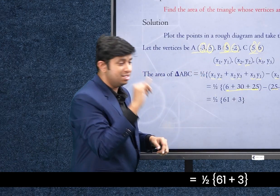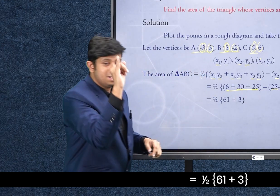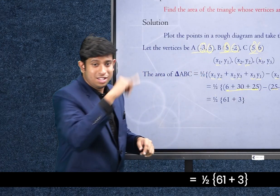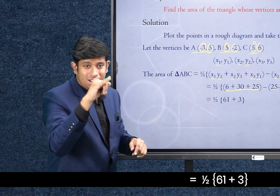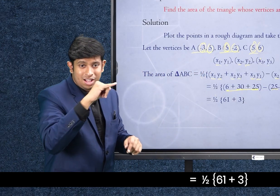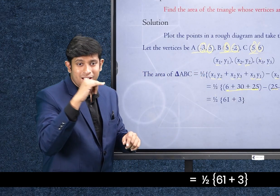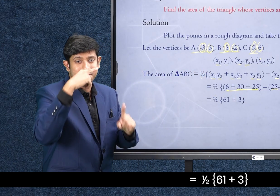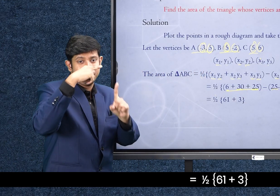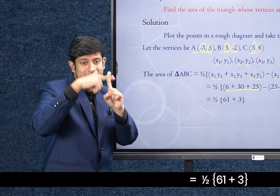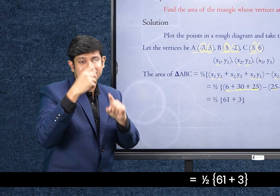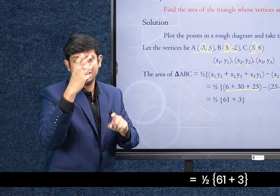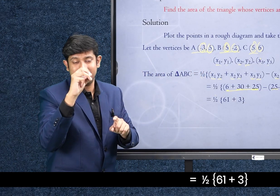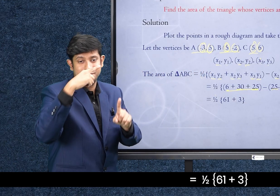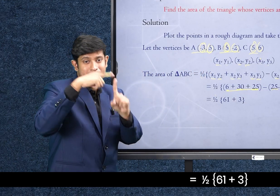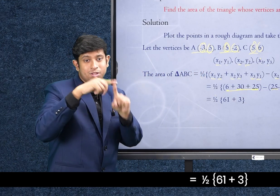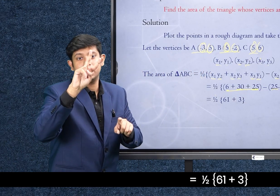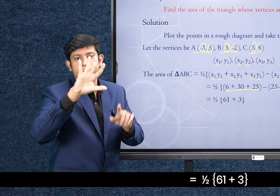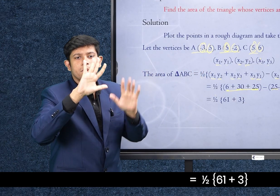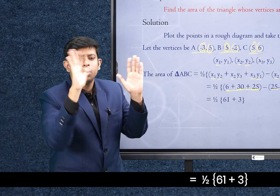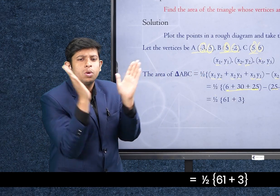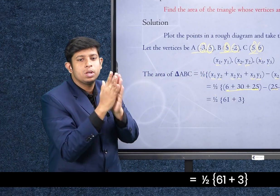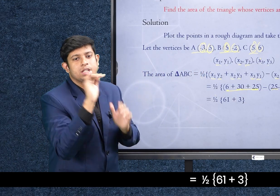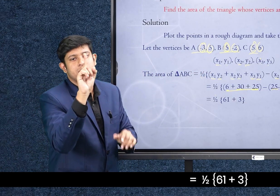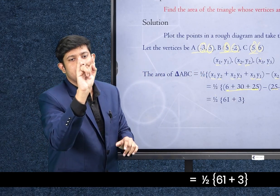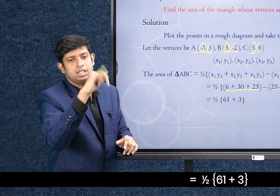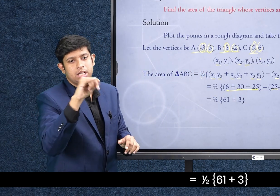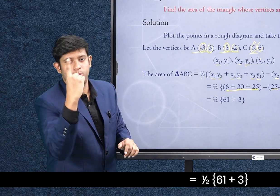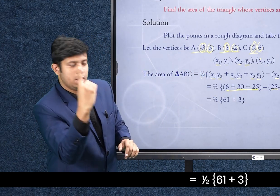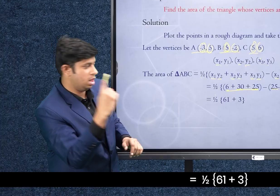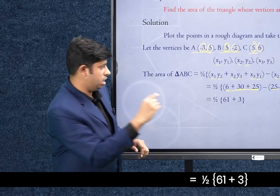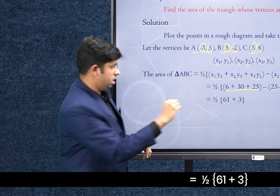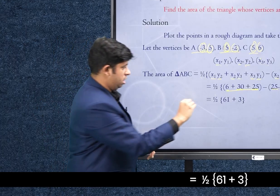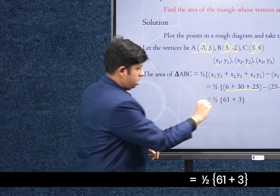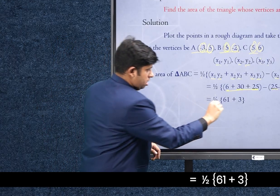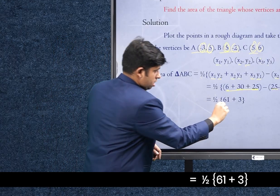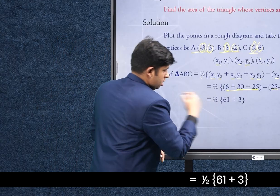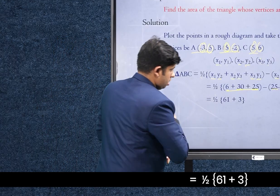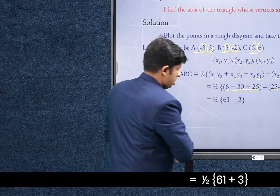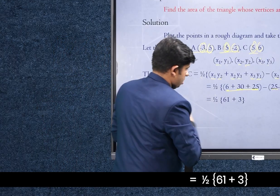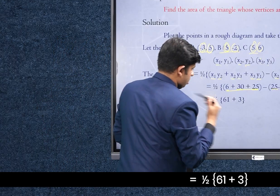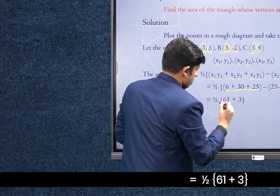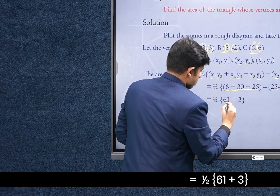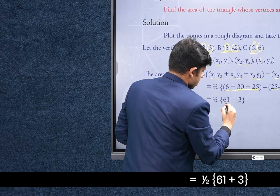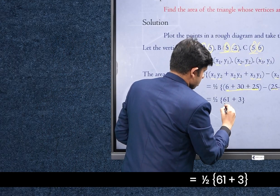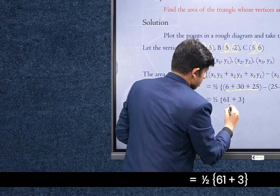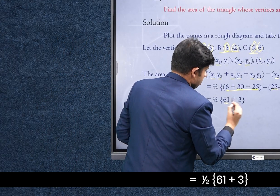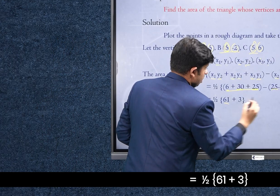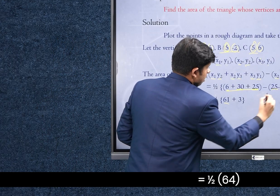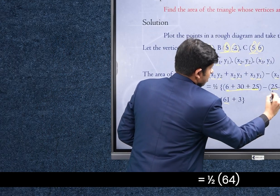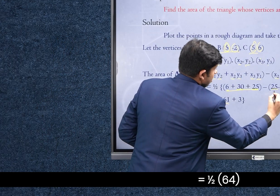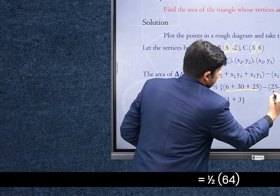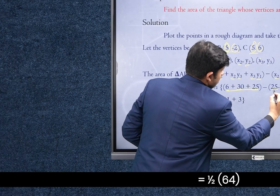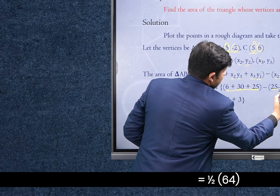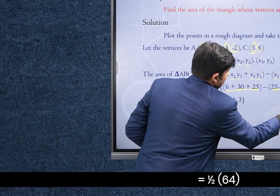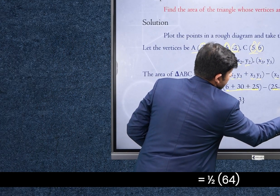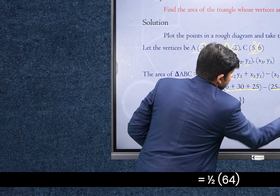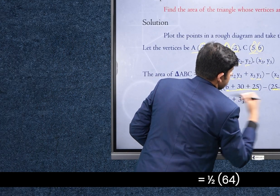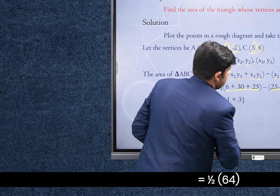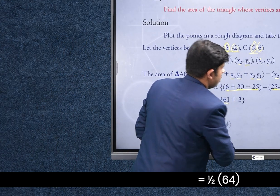is equal 1/2 of curly bracket open 61 plus 3 curly bracket close is equal 1/2